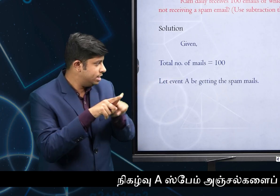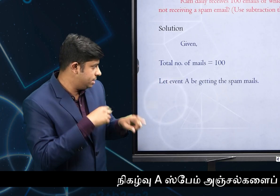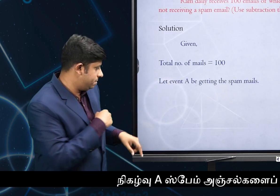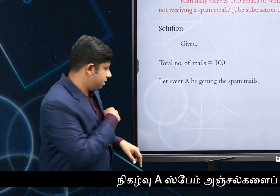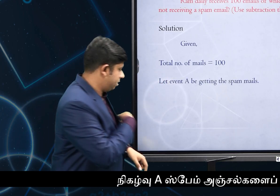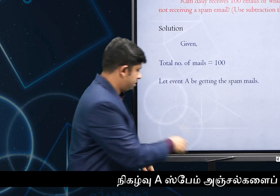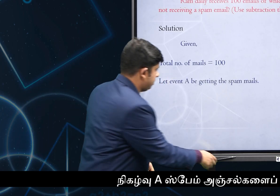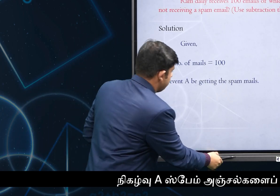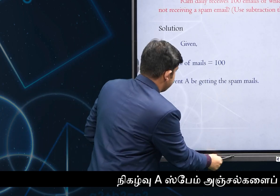அஞ்சல்களை பெறட்டும்.